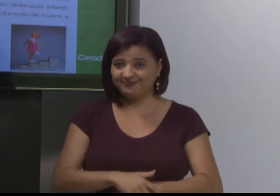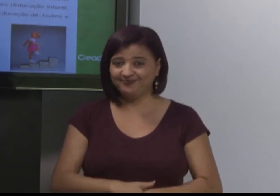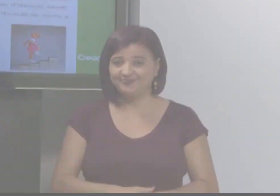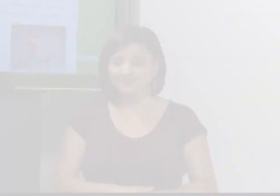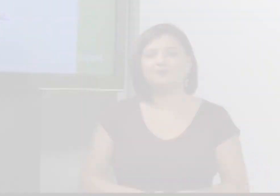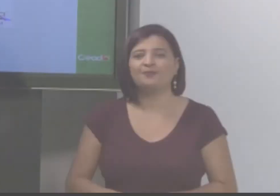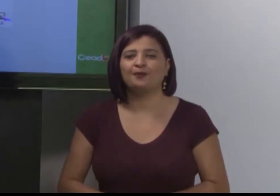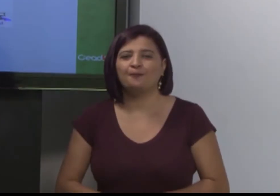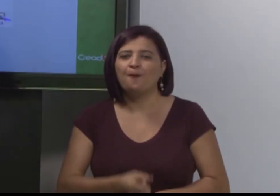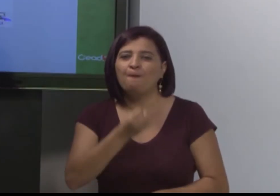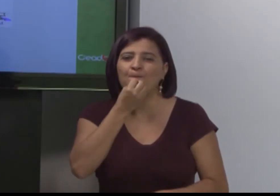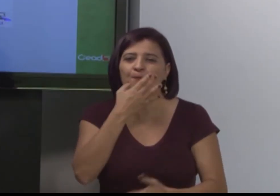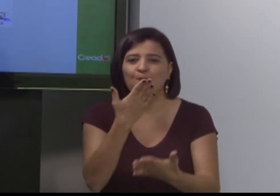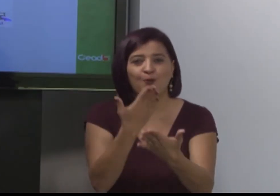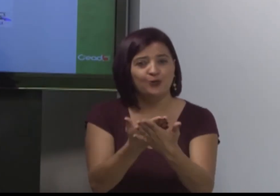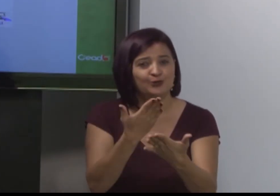Bons estudos a todos.